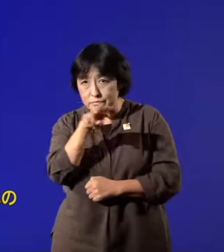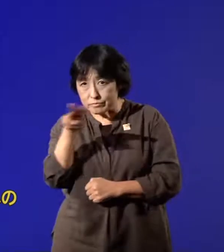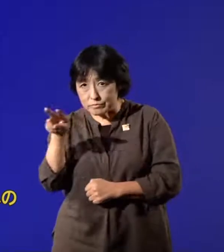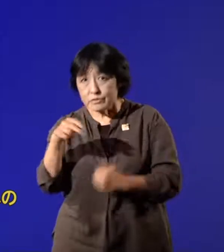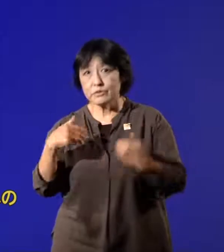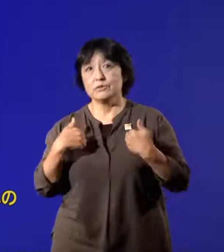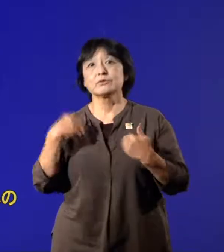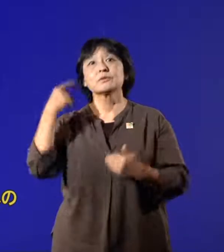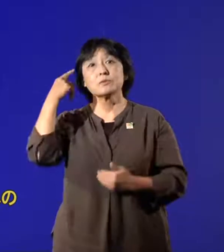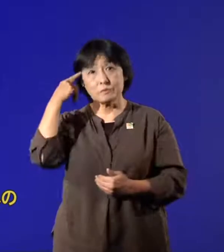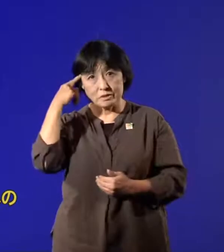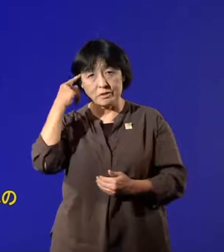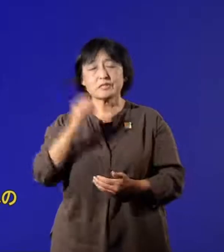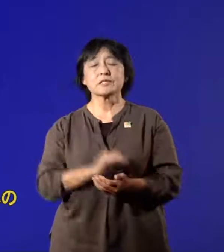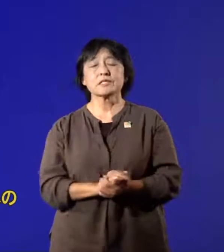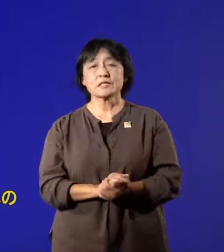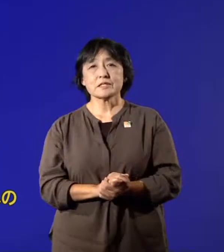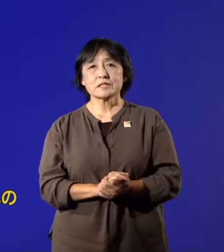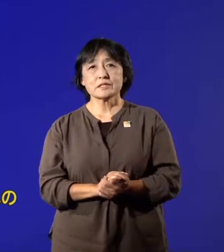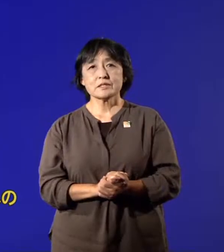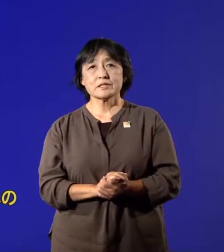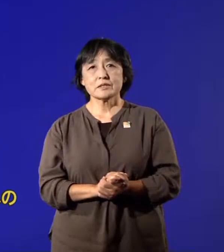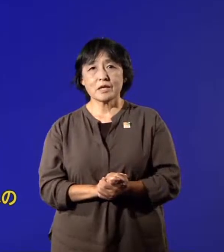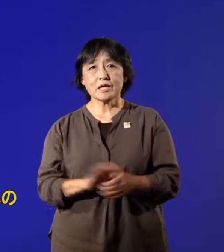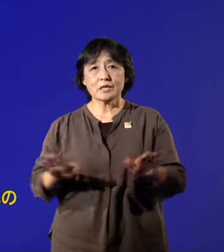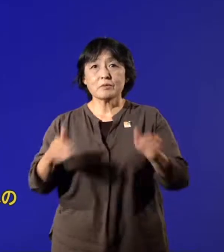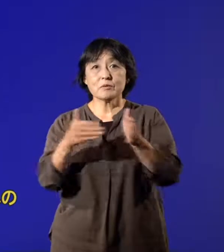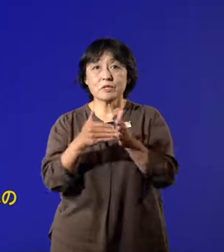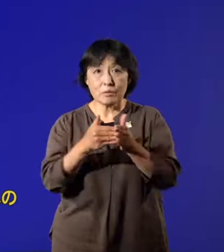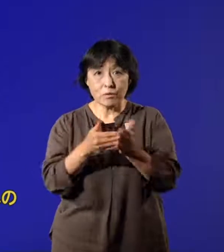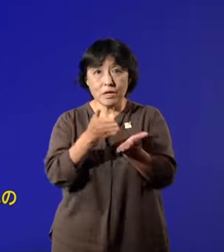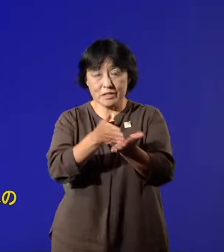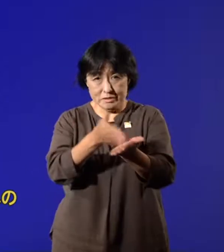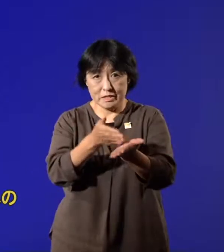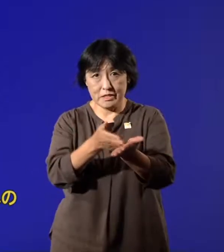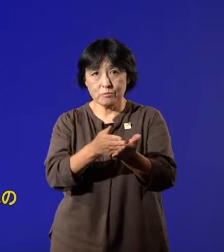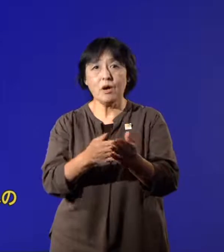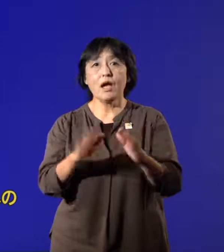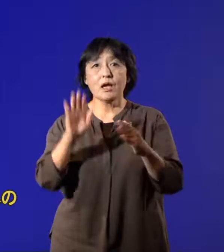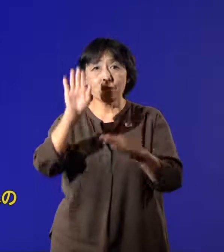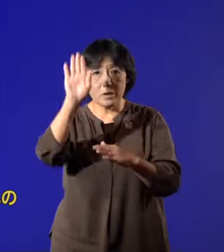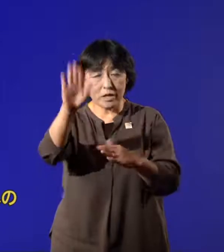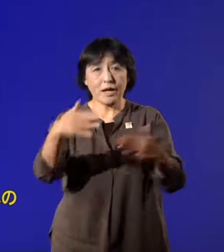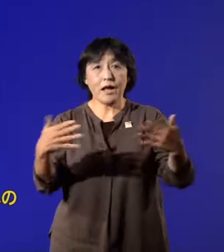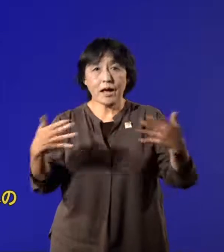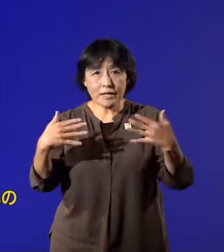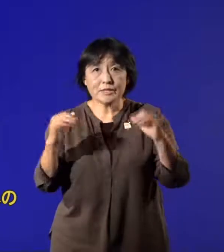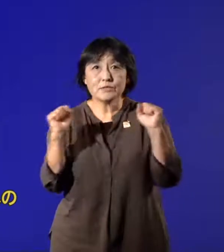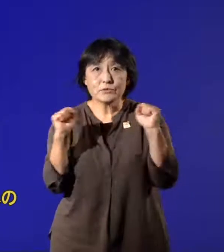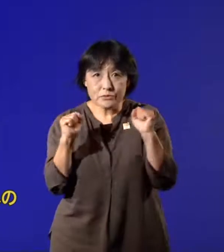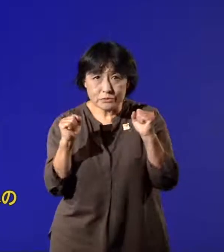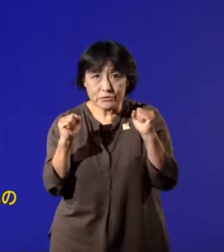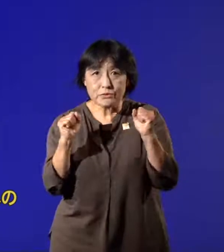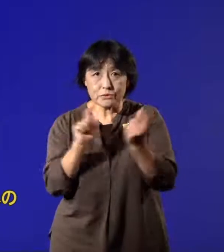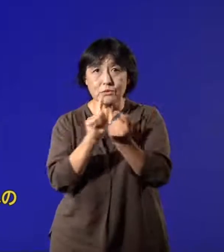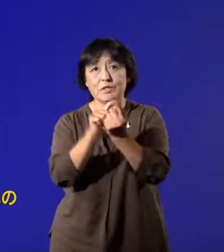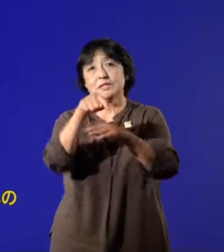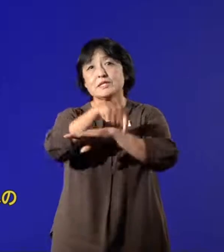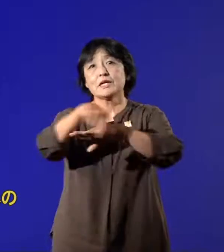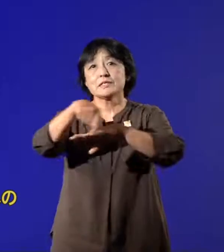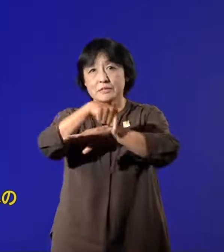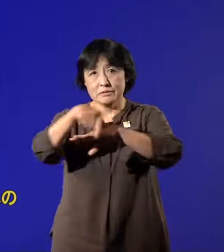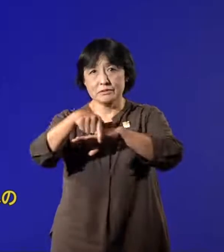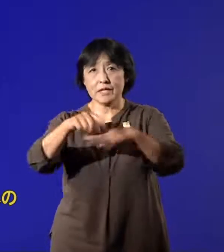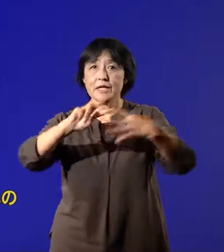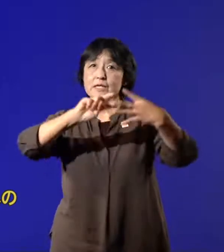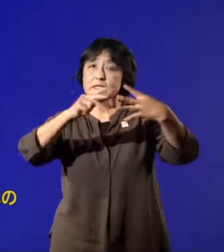。その上で、これまで申し上げておりますが、秋冬に向けての対策として、やはり季節